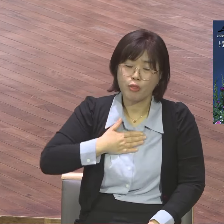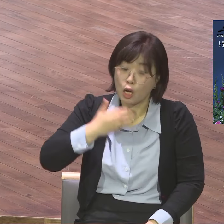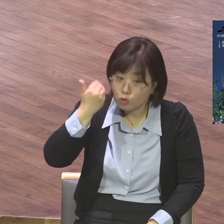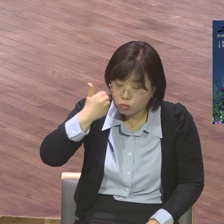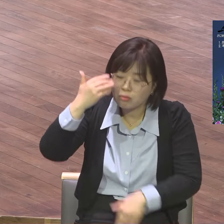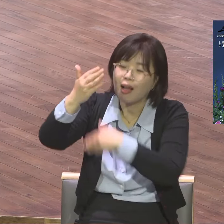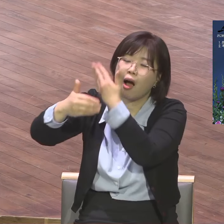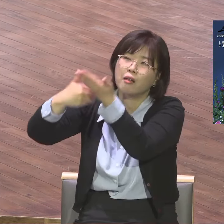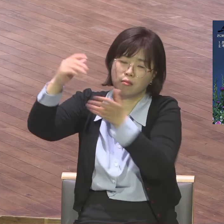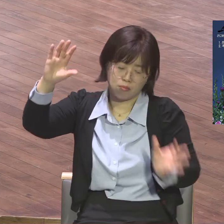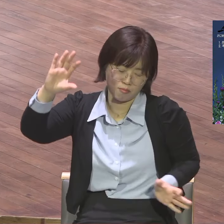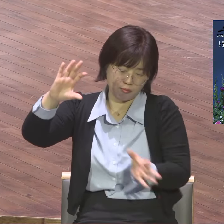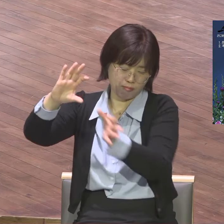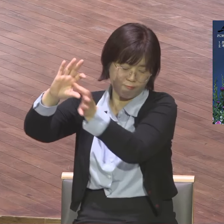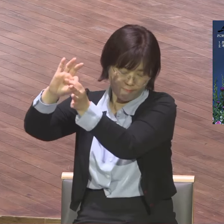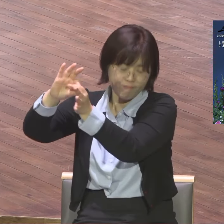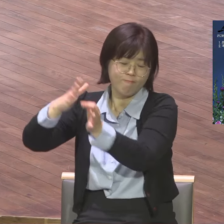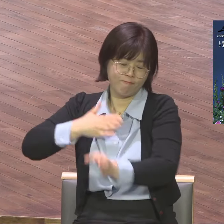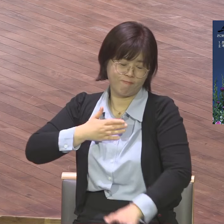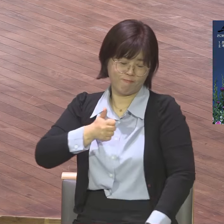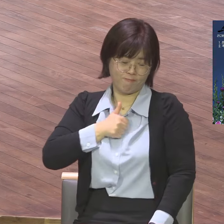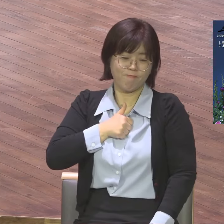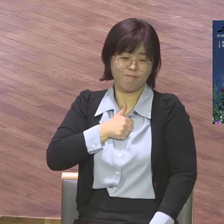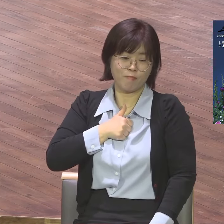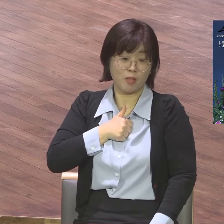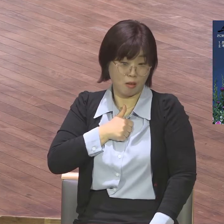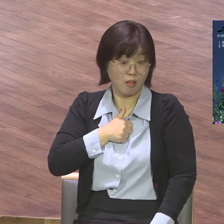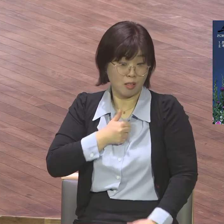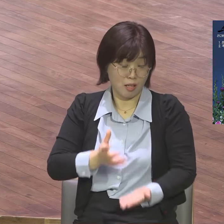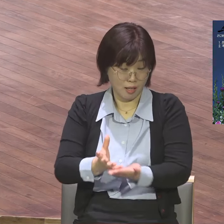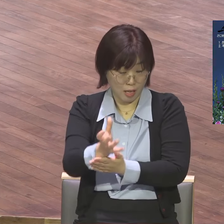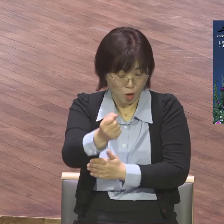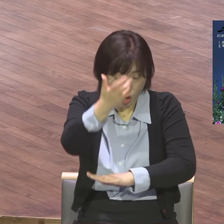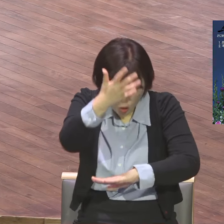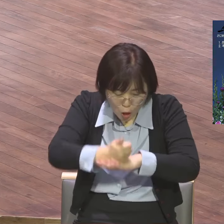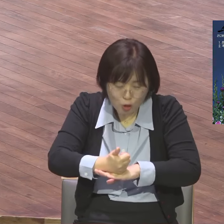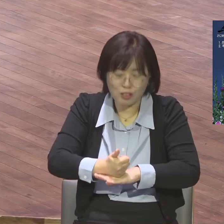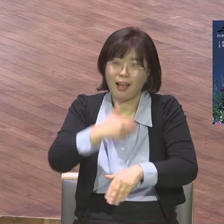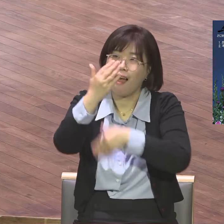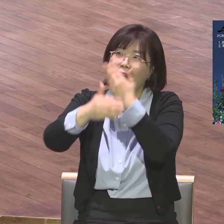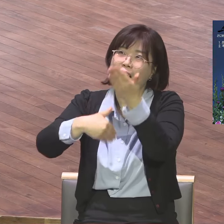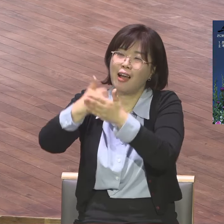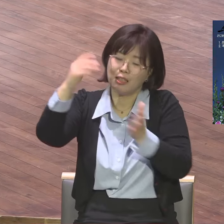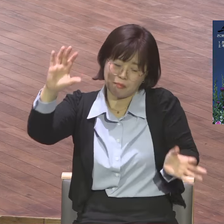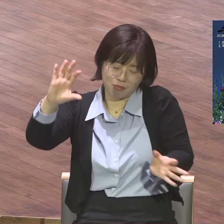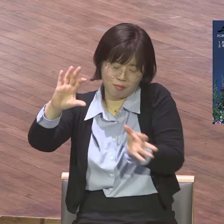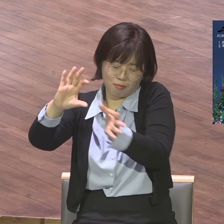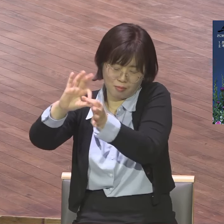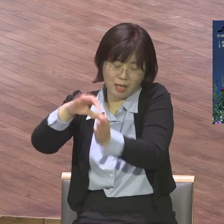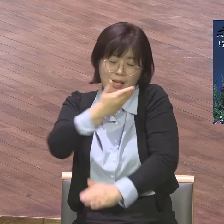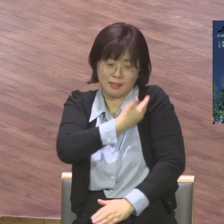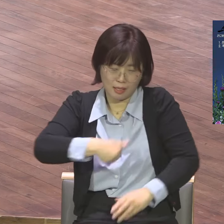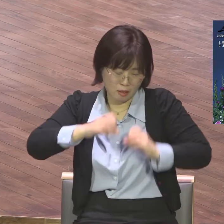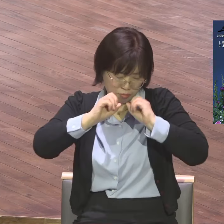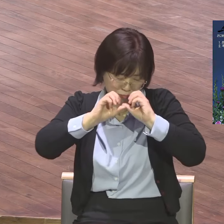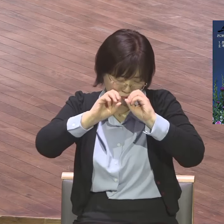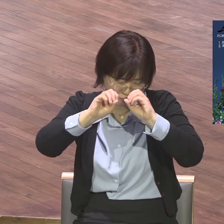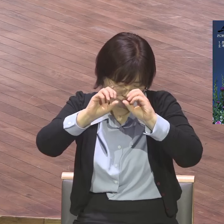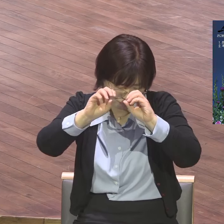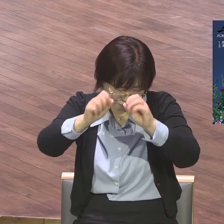해외에서 영적 영향이 피나가는 그리스도의 절대 제사들 다 되시기를 죄물로 축복합니다. 네.